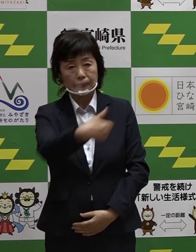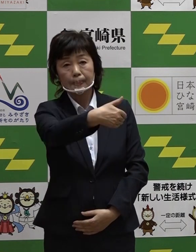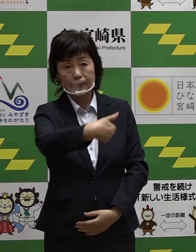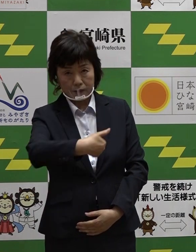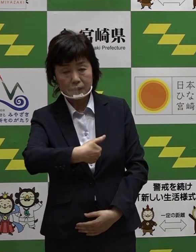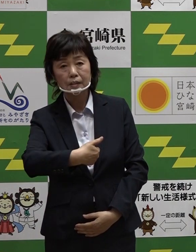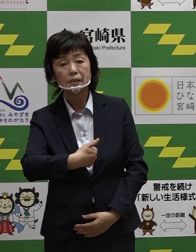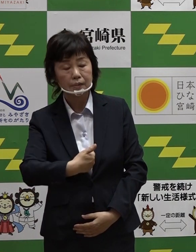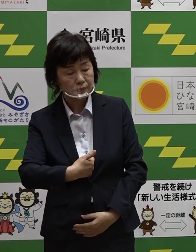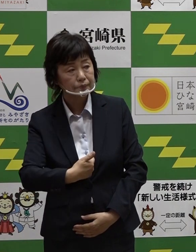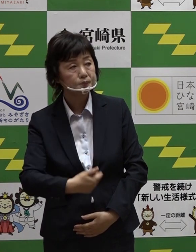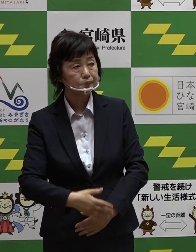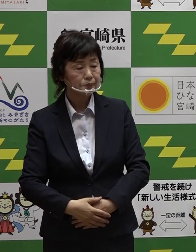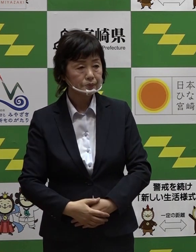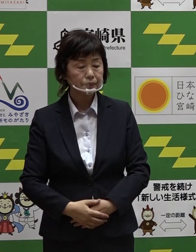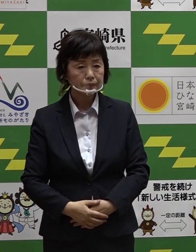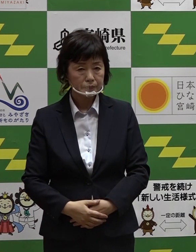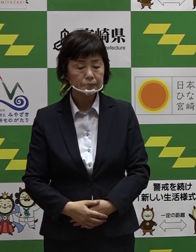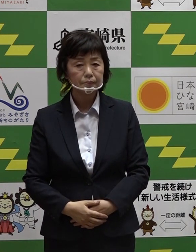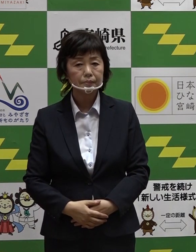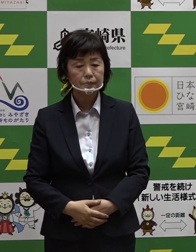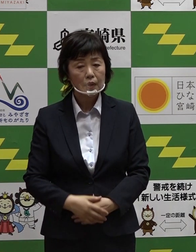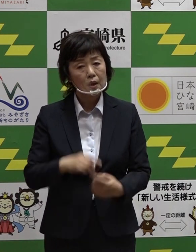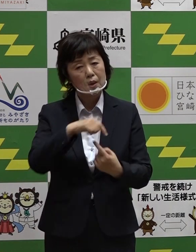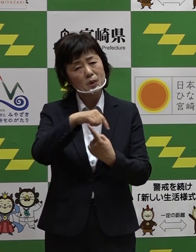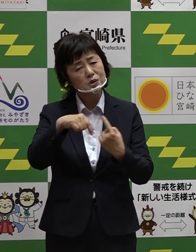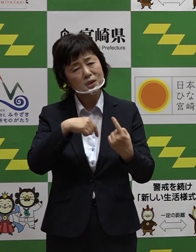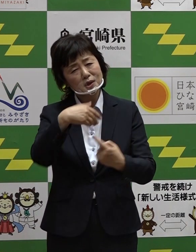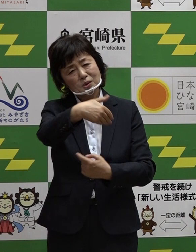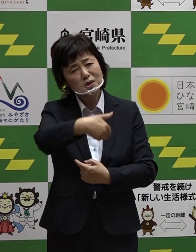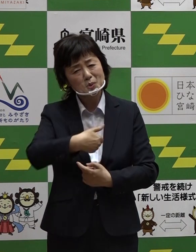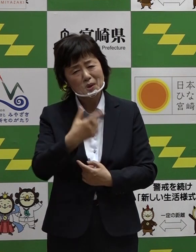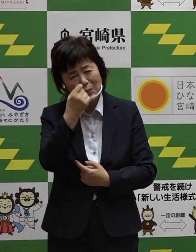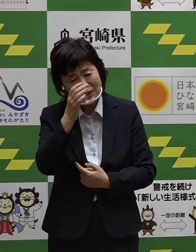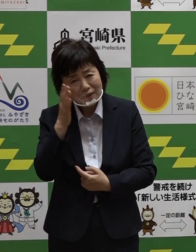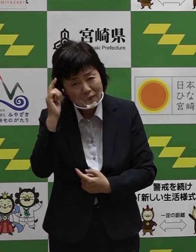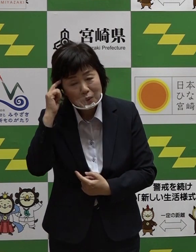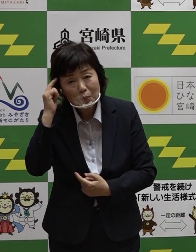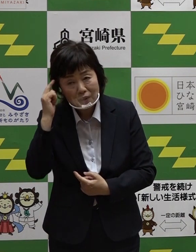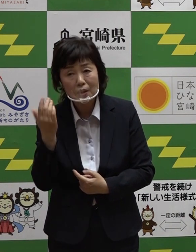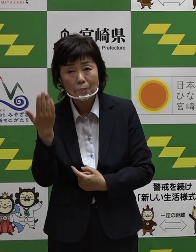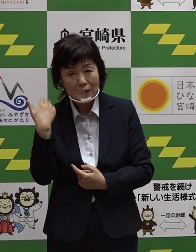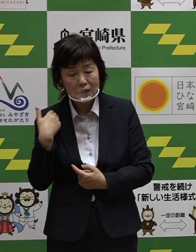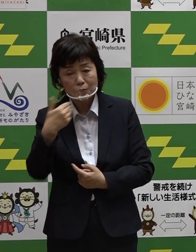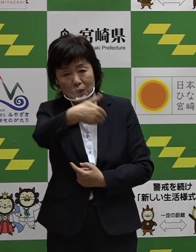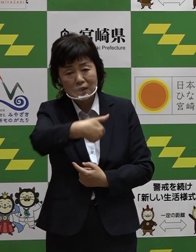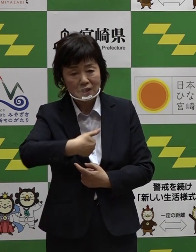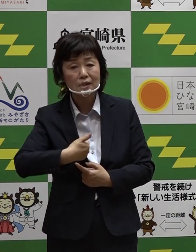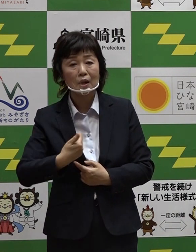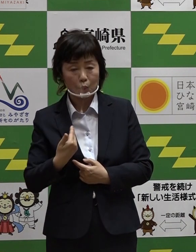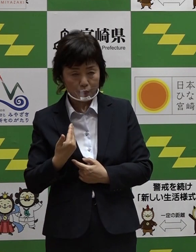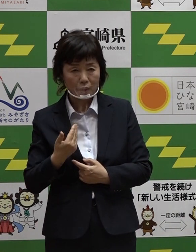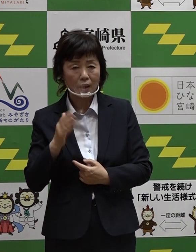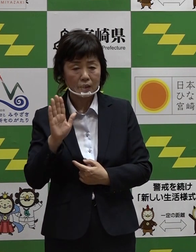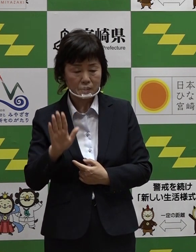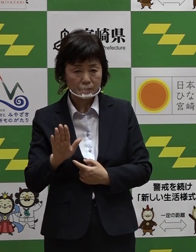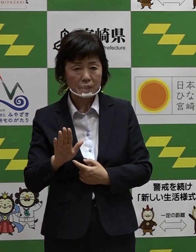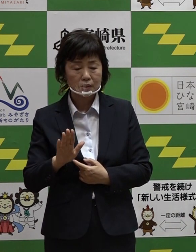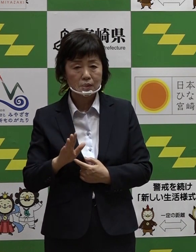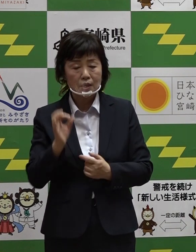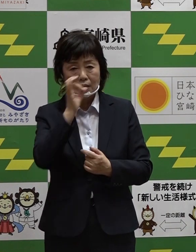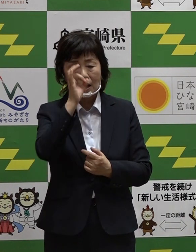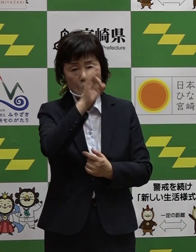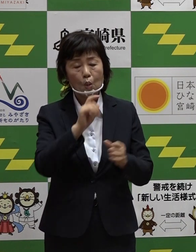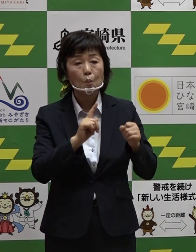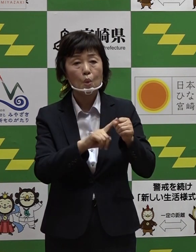はい、日経新聞の竹内ですけど、はい、繰り返しになってちょっと恐縮ない前にもお尋ねしたんですけど、観光目的